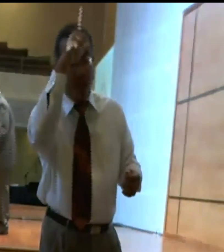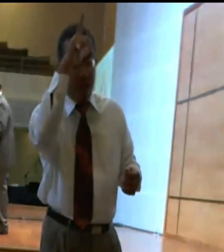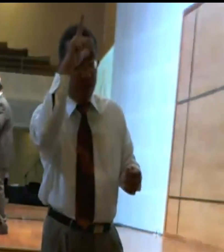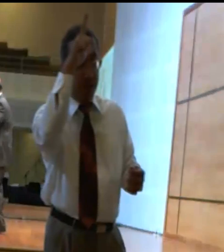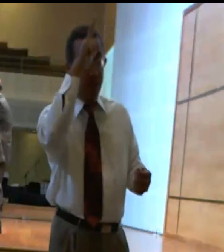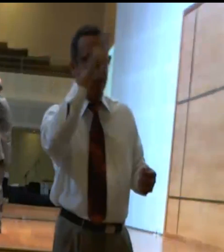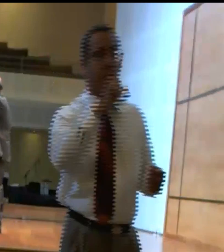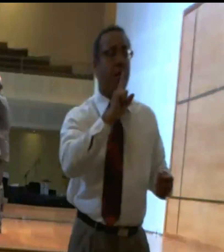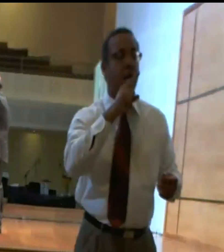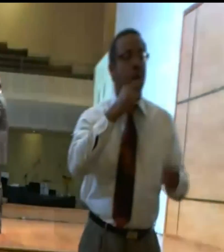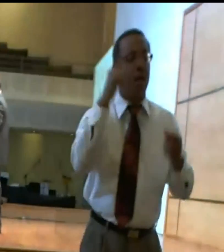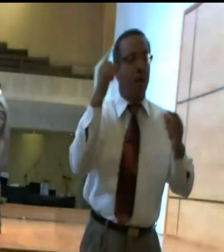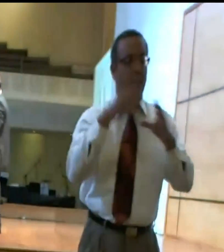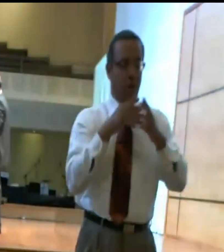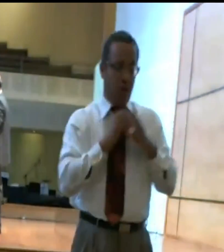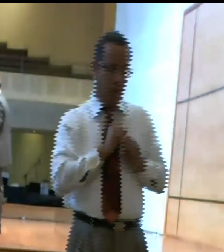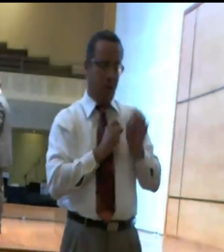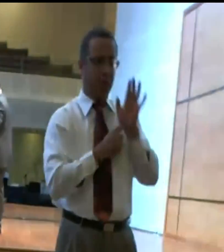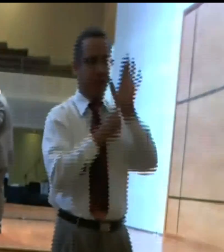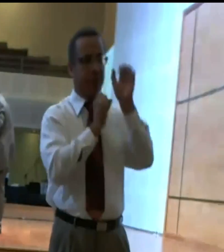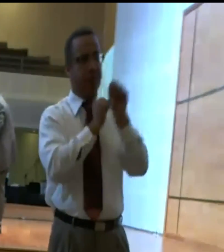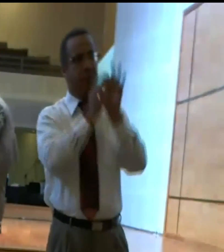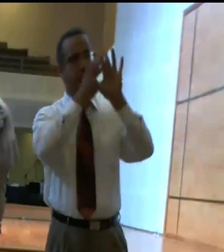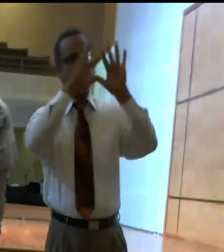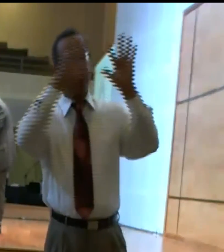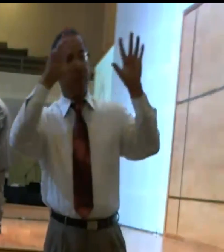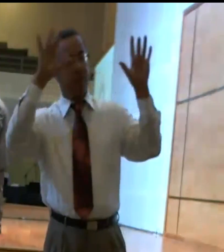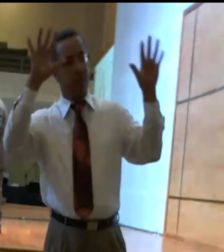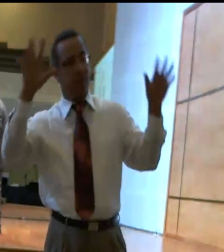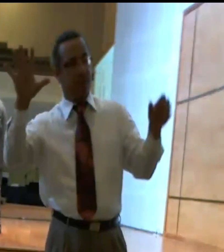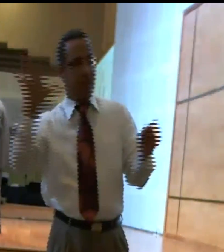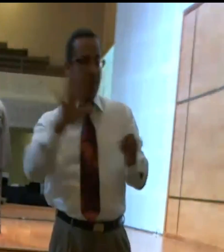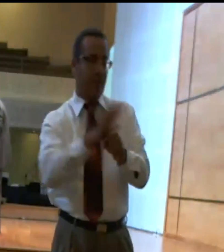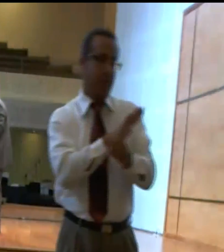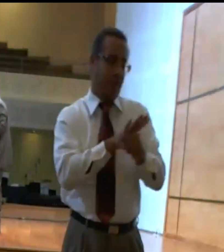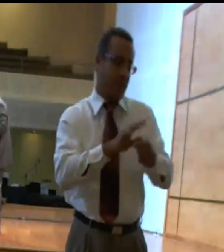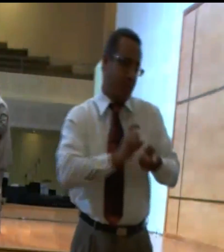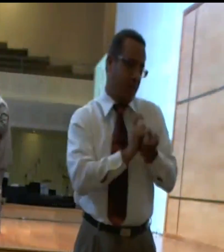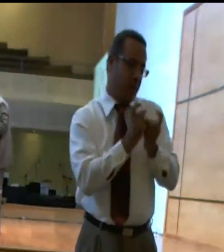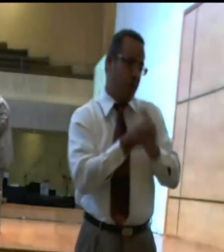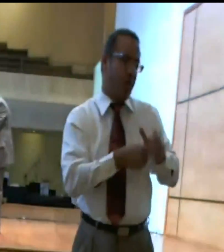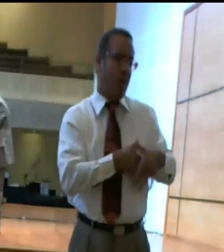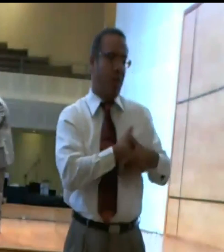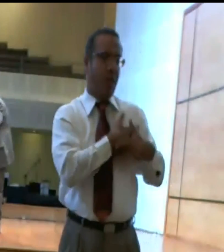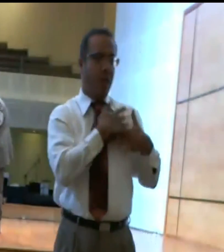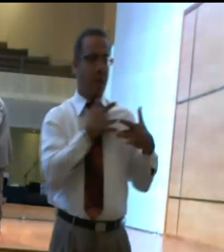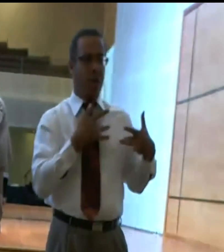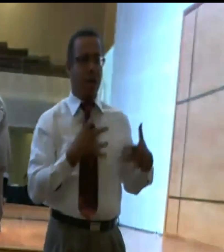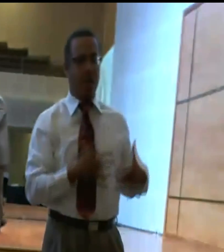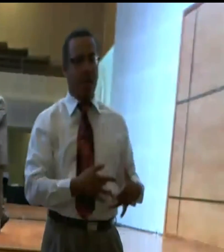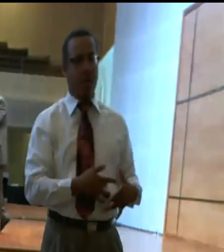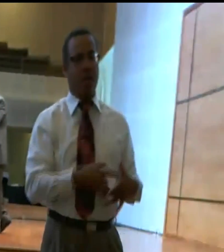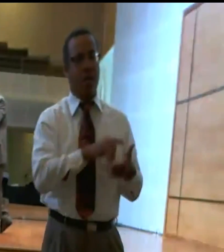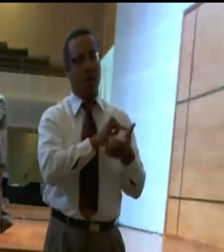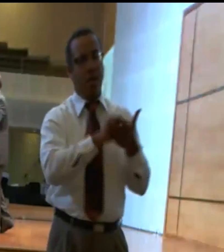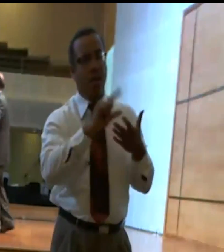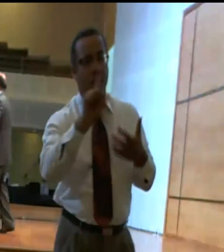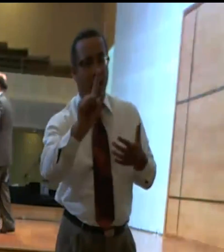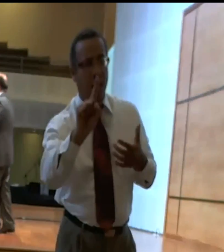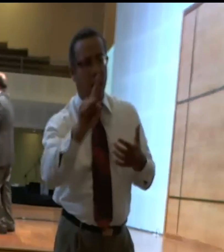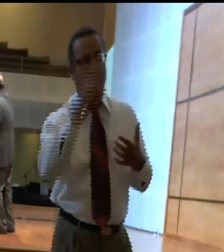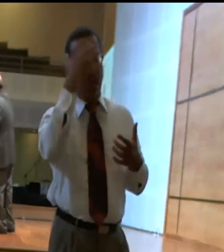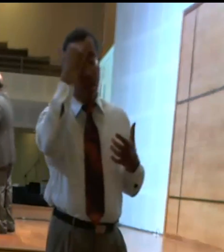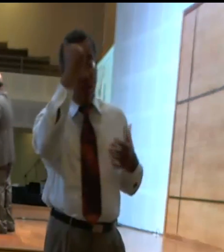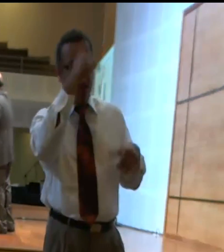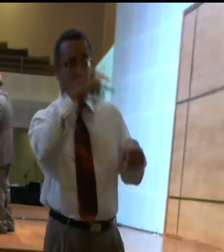tipo de sabiduría ilumina el rostro y transforma la tosquedad del semblante, como dice en el versículo 1.